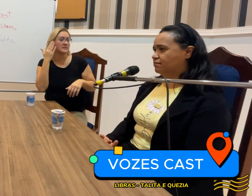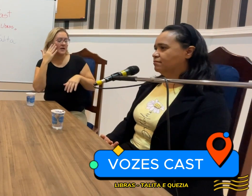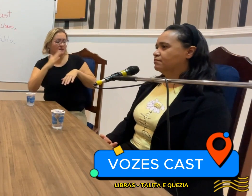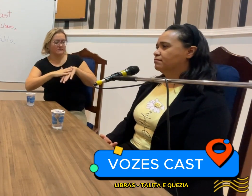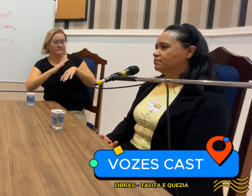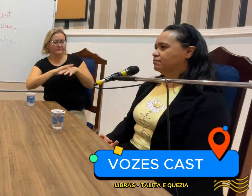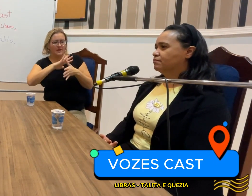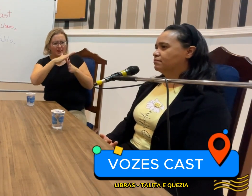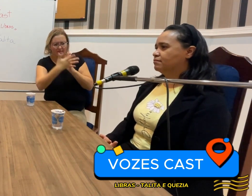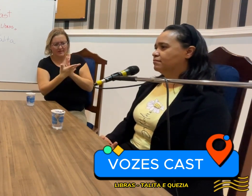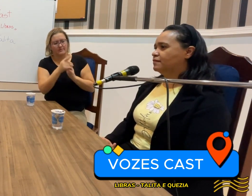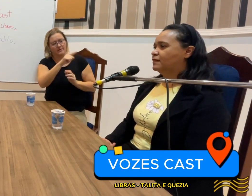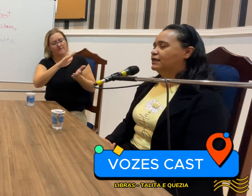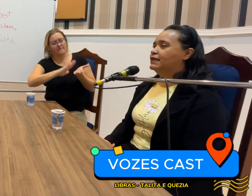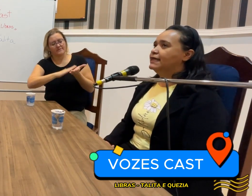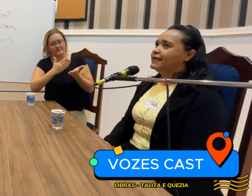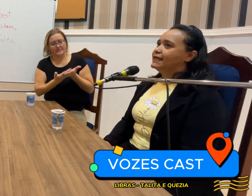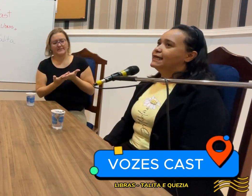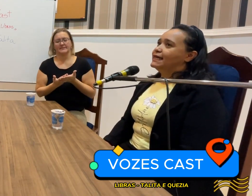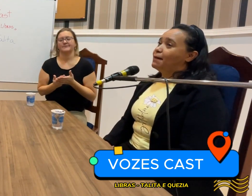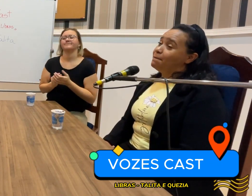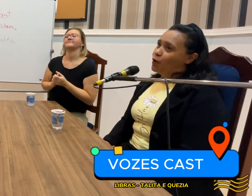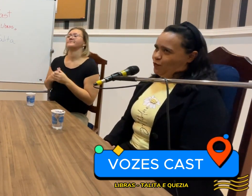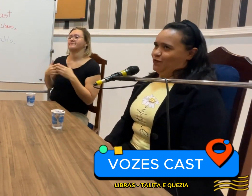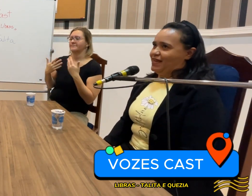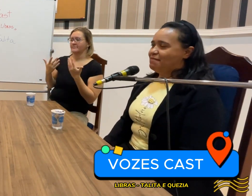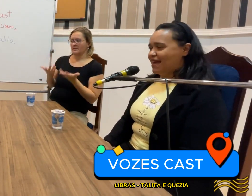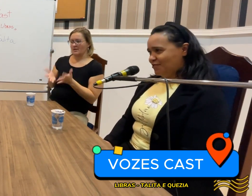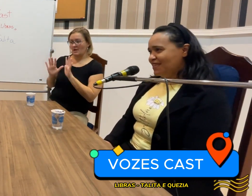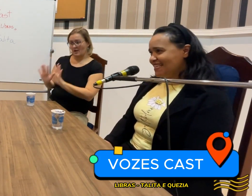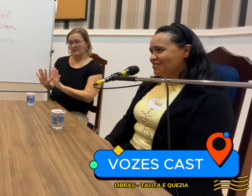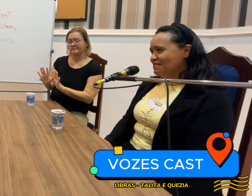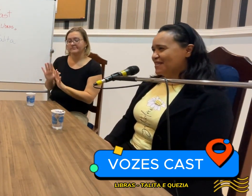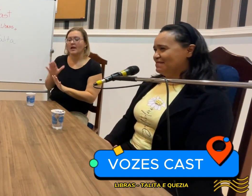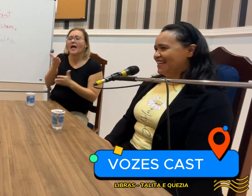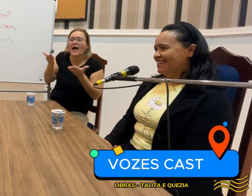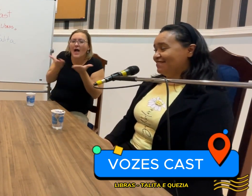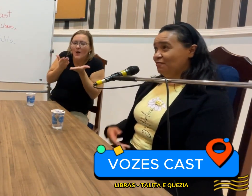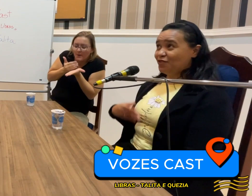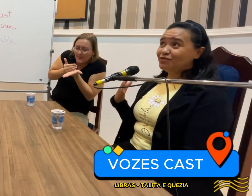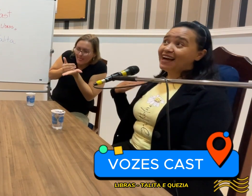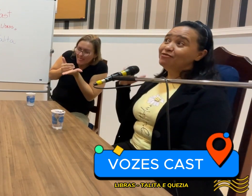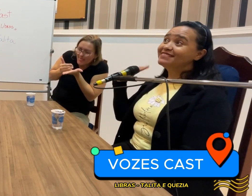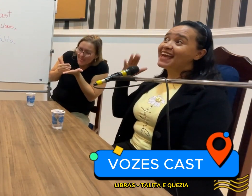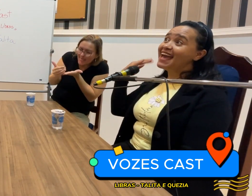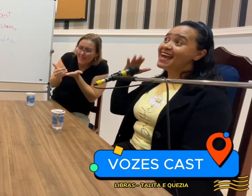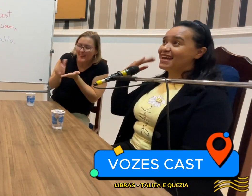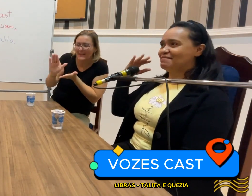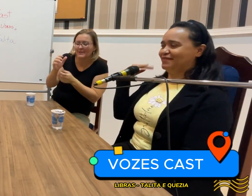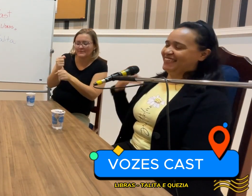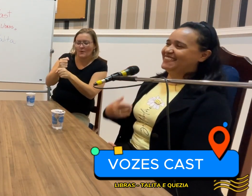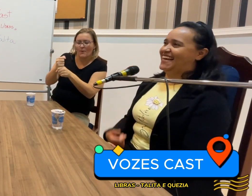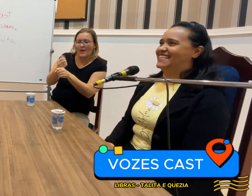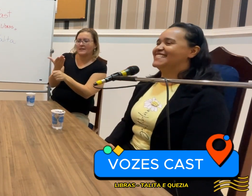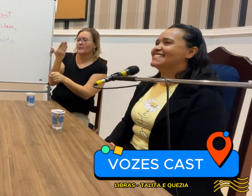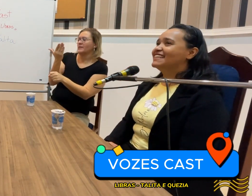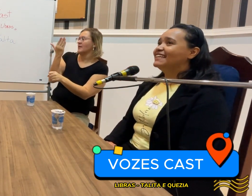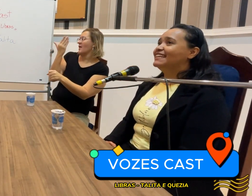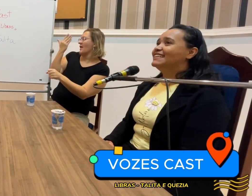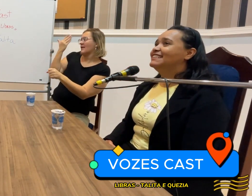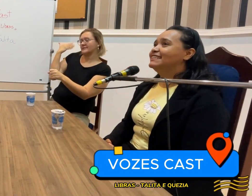essa interpretação. E o que te levou a isso? Bom, é bem do início mesmo, né? Vamos voltar um tempo lá